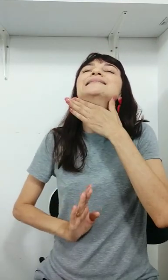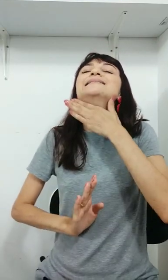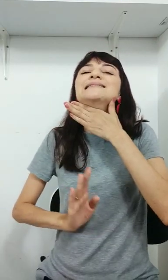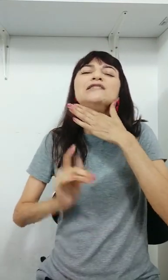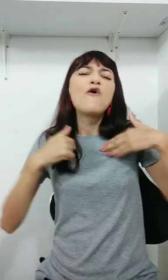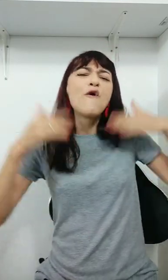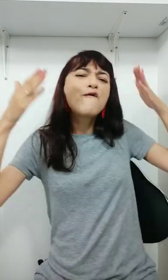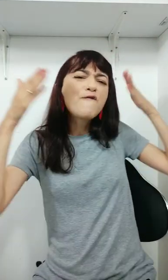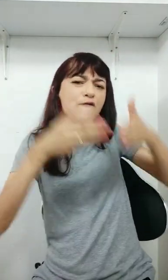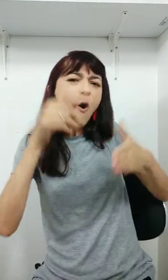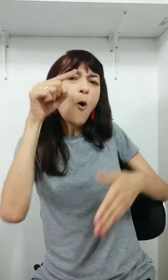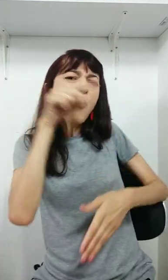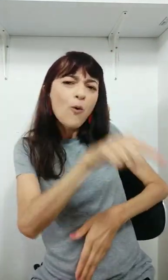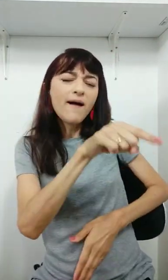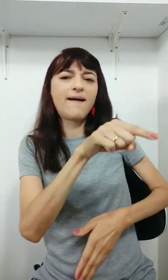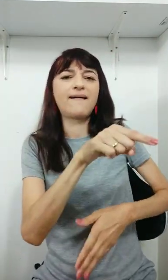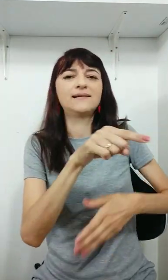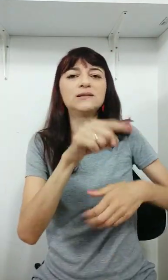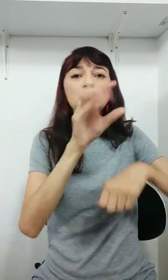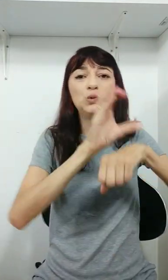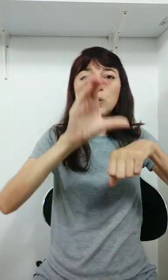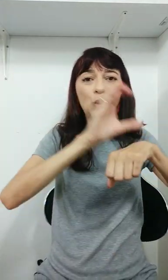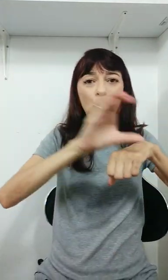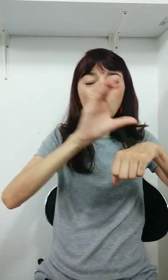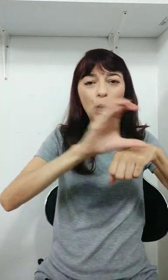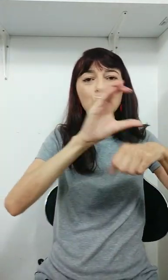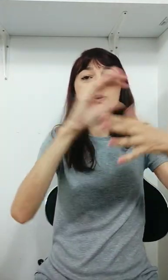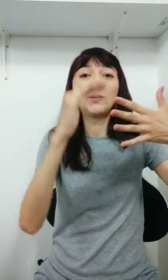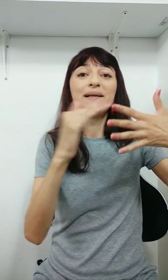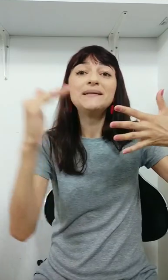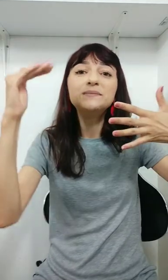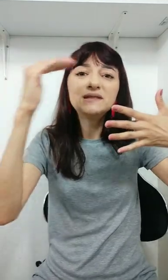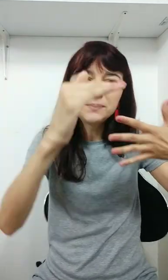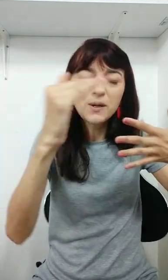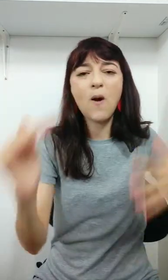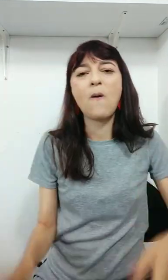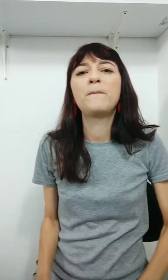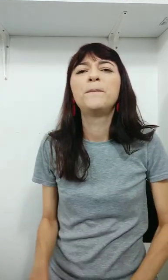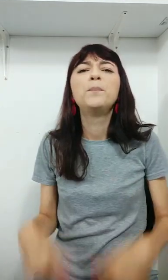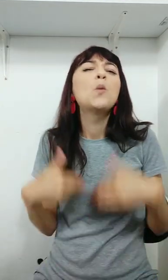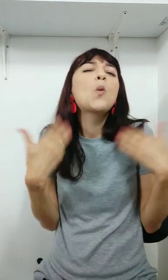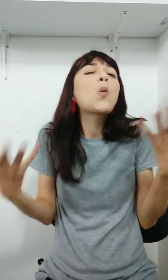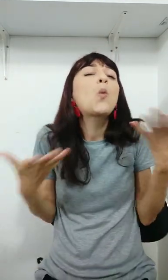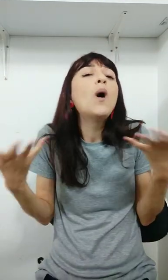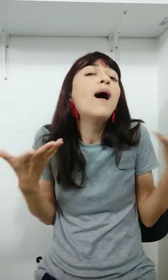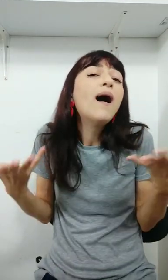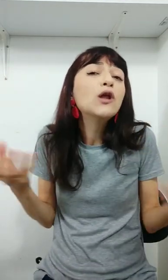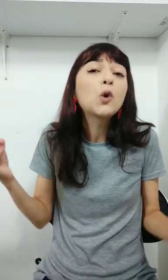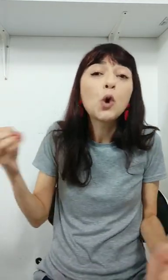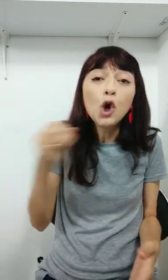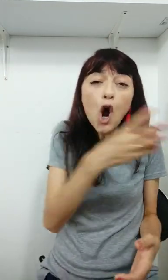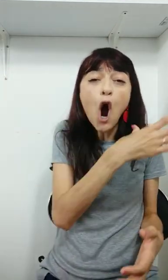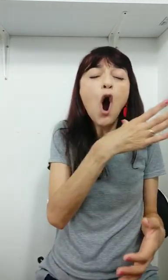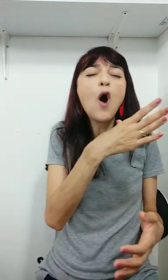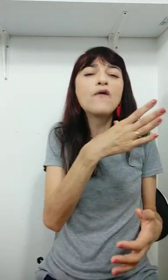turmas presenciais, né? Hoje a gente está focado 100% nas turmas fechadas da Libras Pro online.